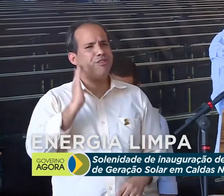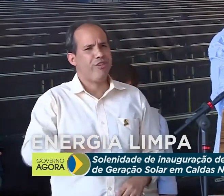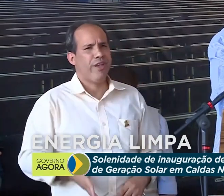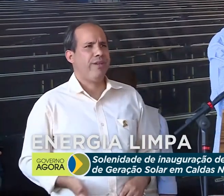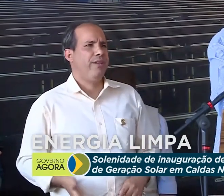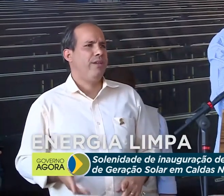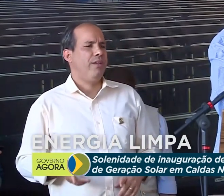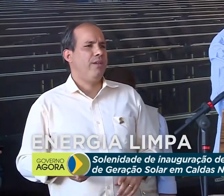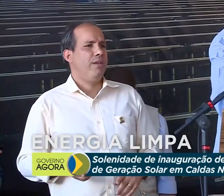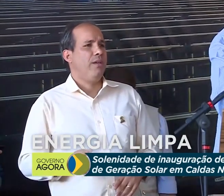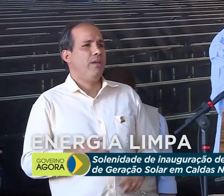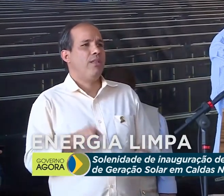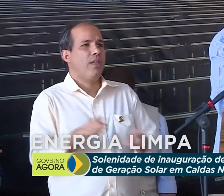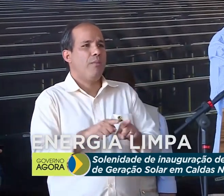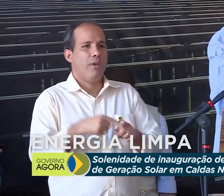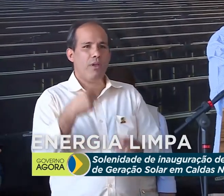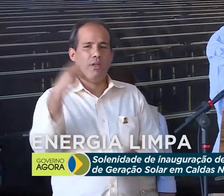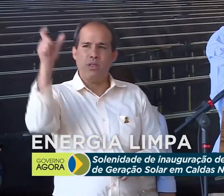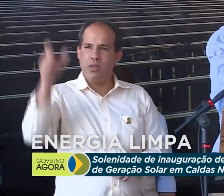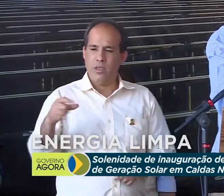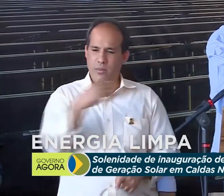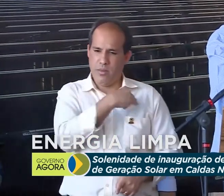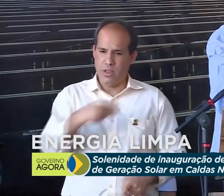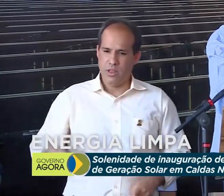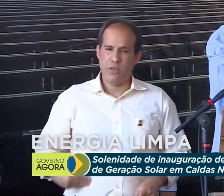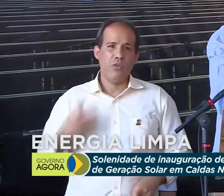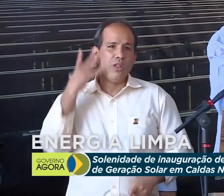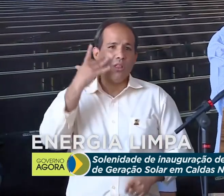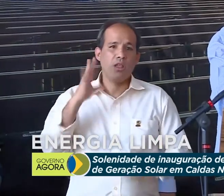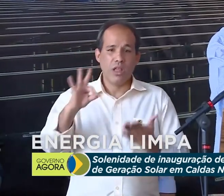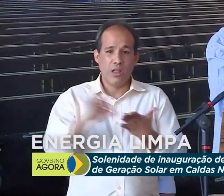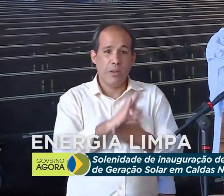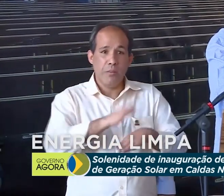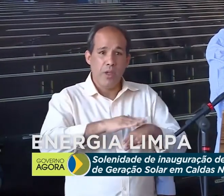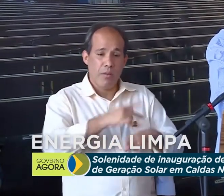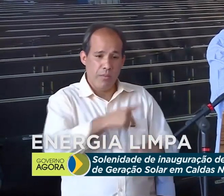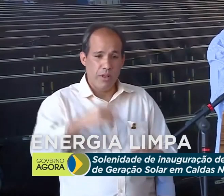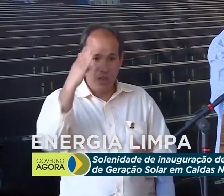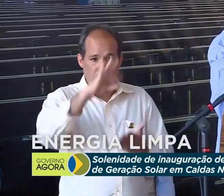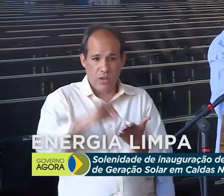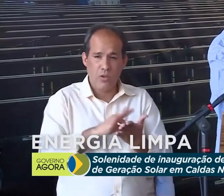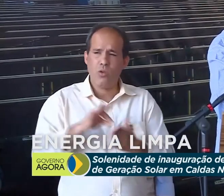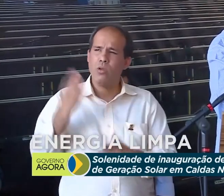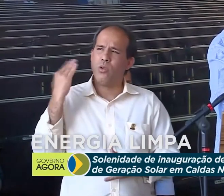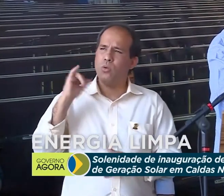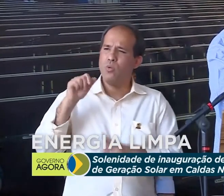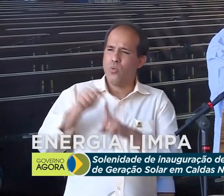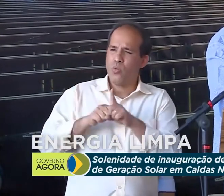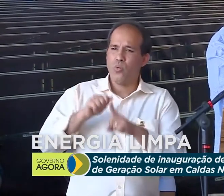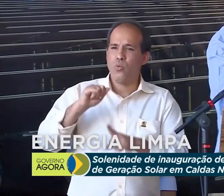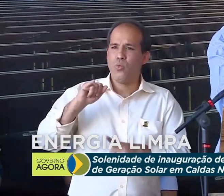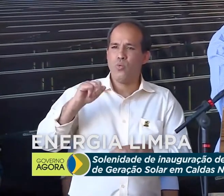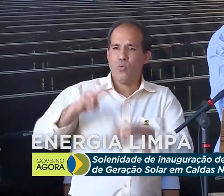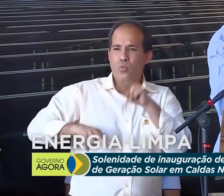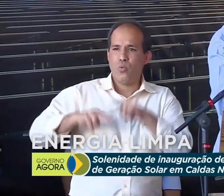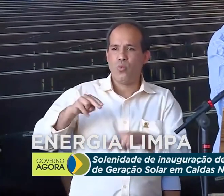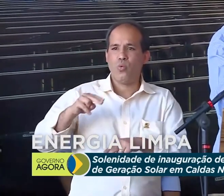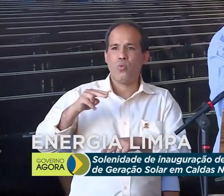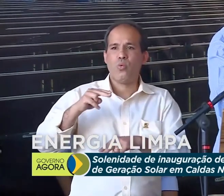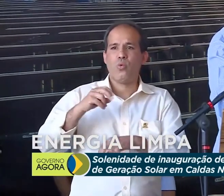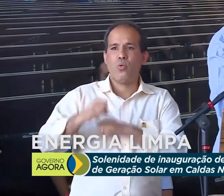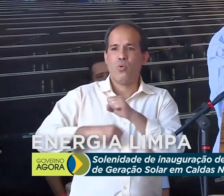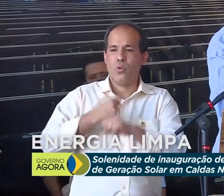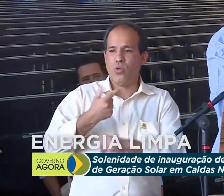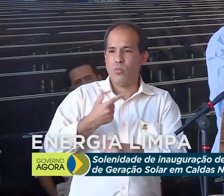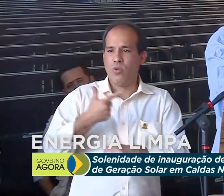trabalho também do senhor ministro Tarcísio, ela hoje, com a assinatura de Vossa Excelência, em junho de 2021, ela estará